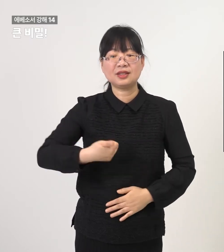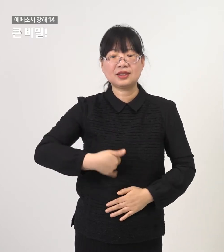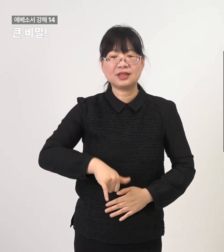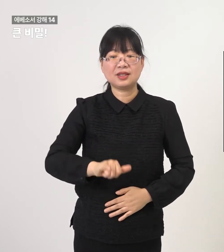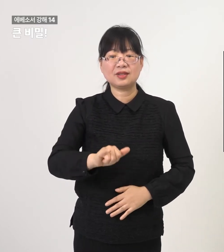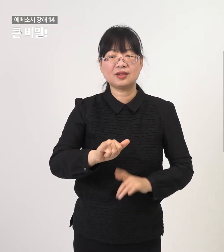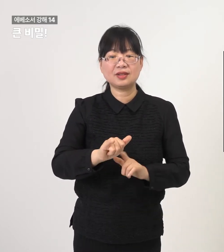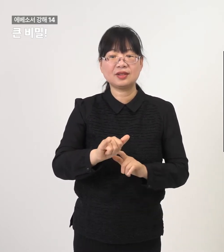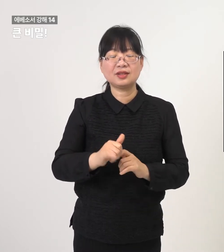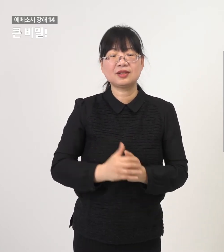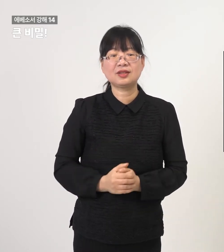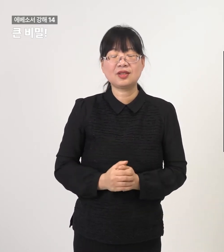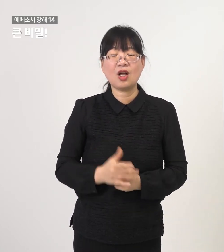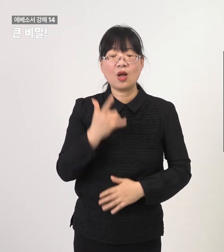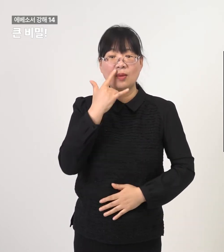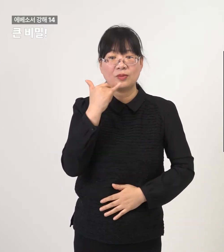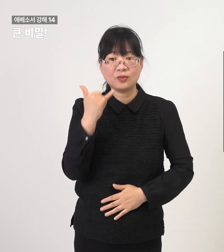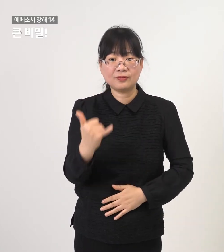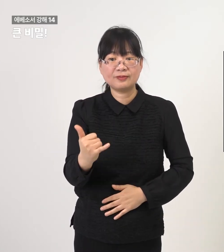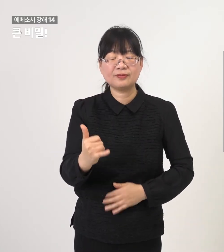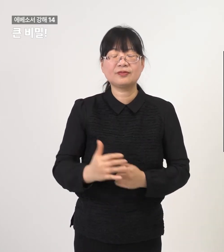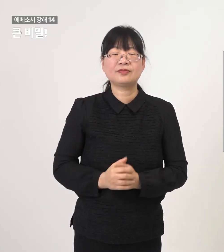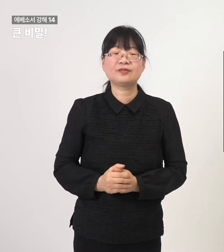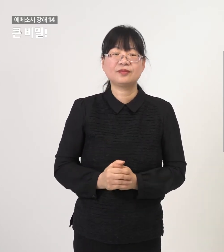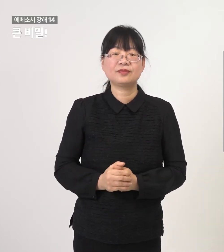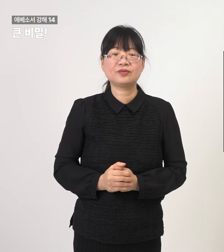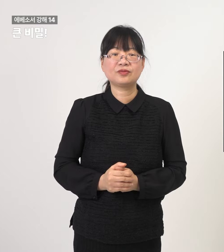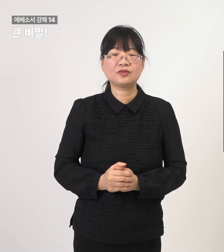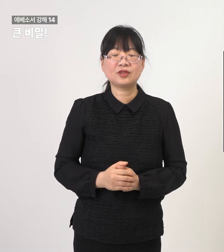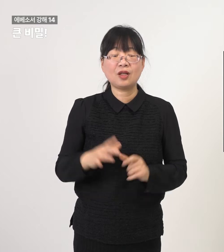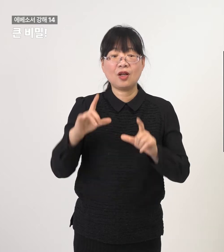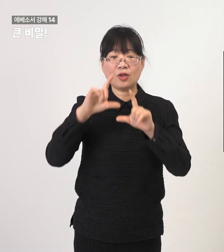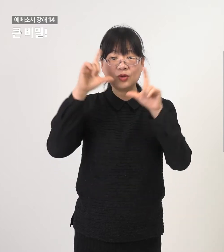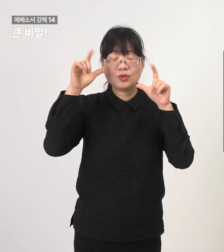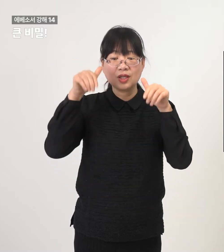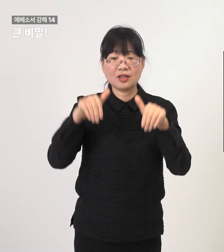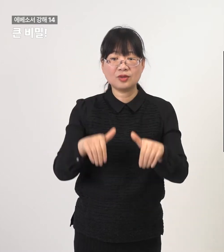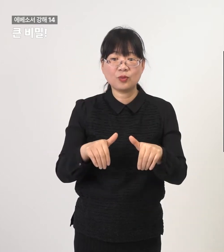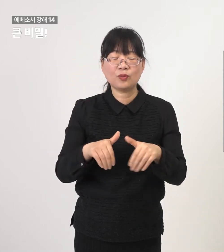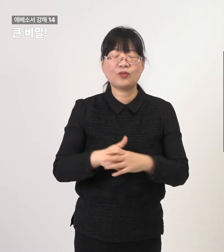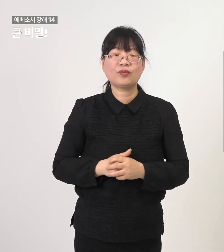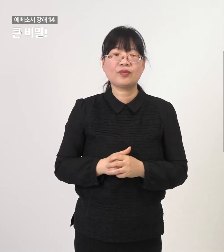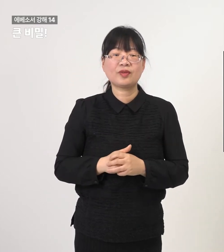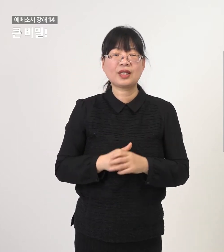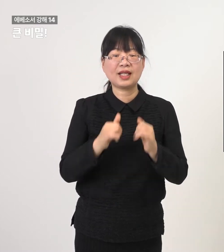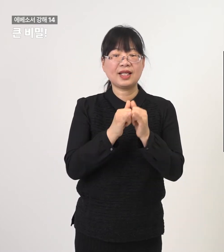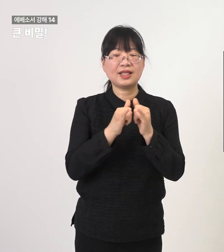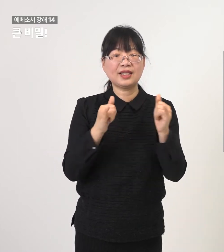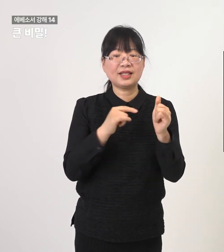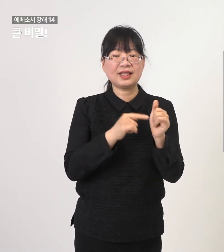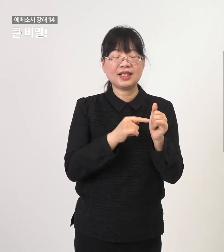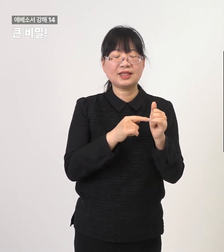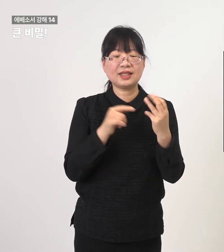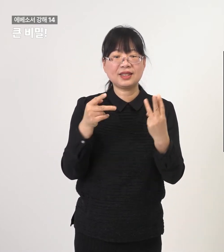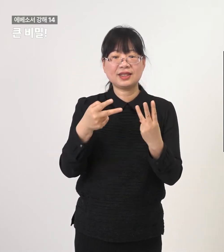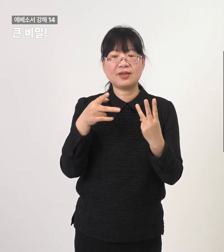자녀들, 부모들, 주인과 종, 이게 인간의